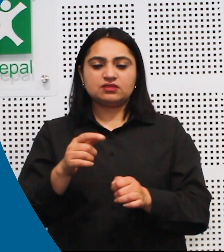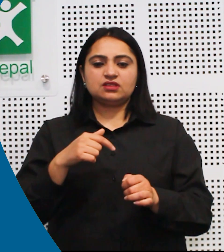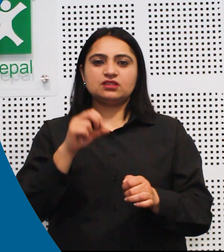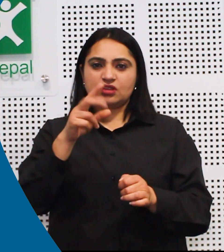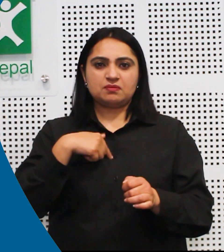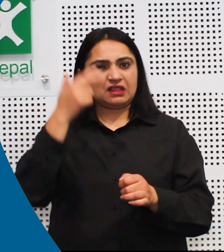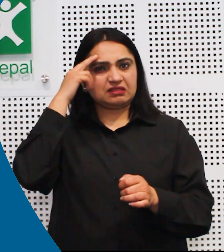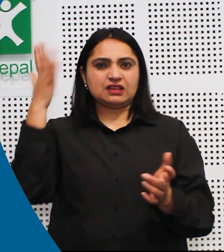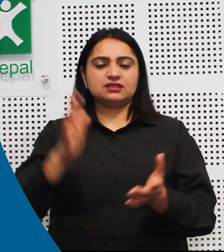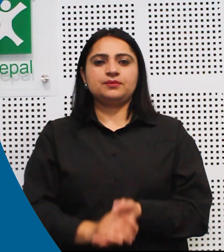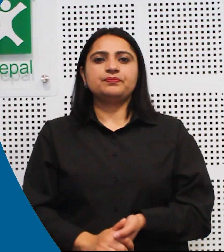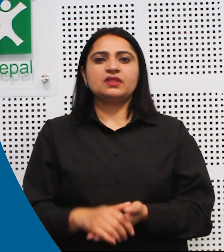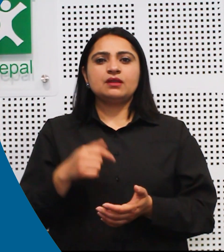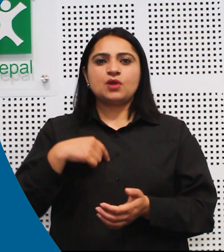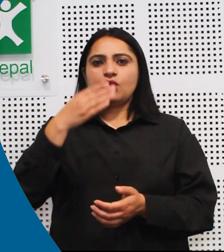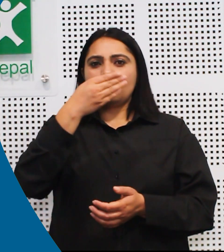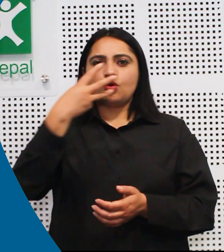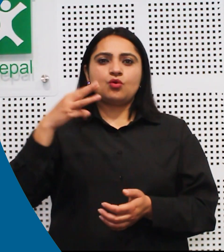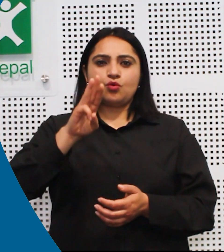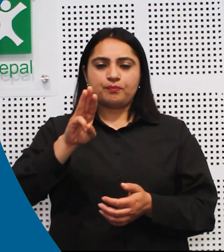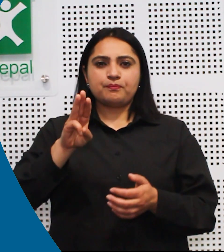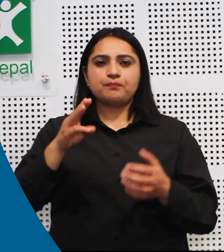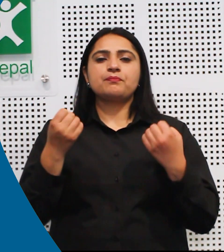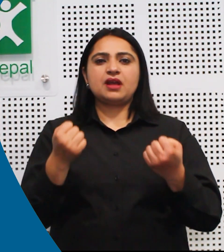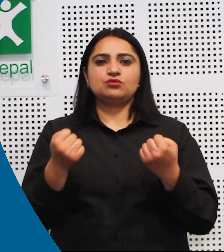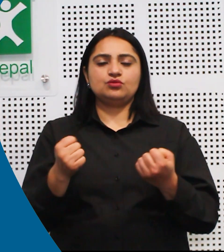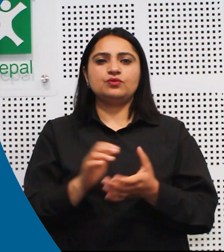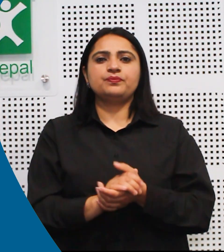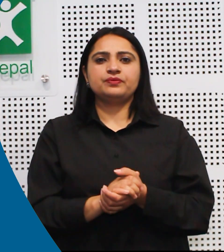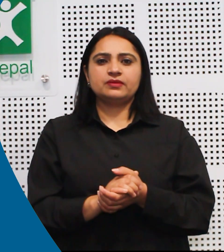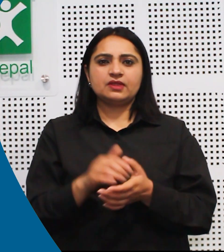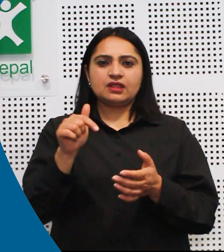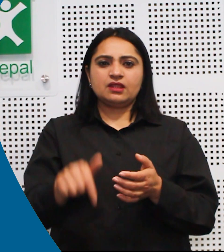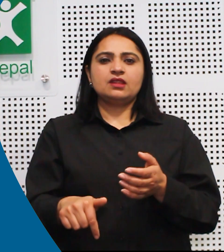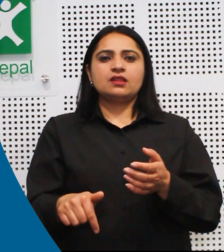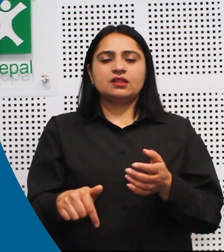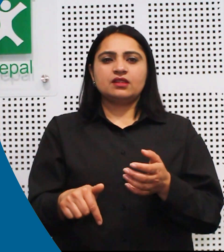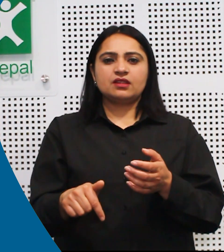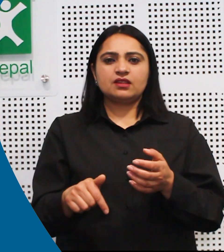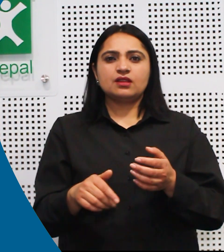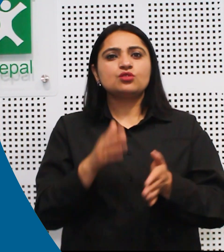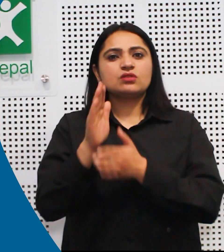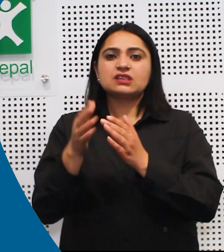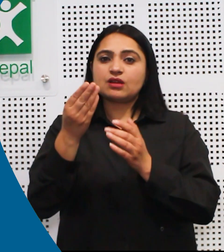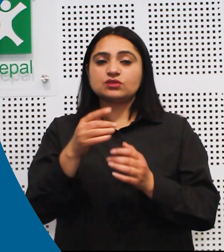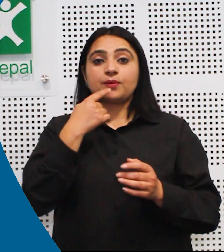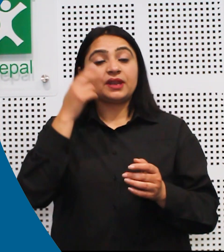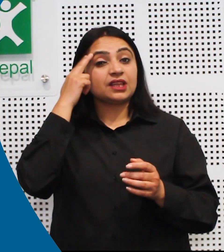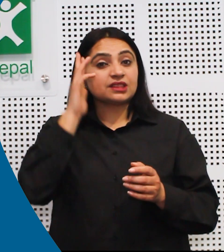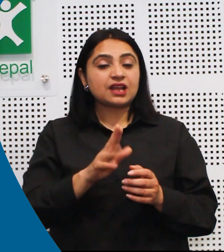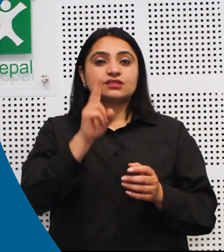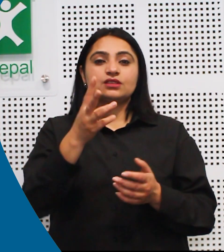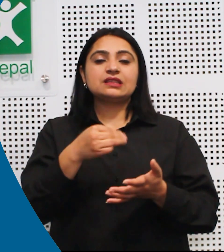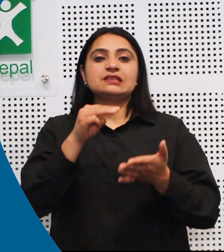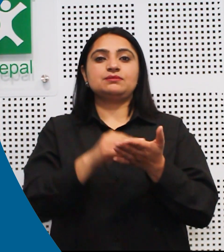त्यति थाहा छैन। म हुमबहादुर बौडेल, तानापा 8 मदन पोखरा। बजेट निर्माणको काम चाहिँ 7 वटा हुन्छ भन्ने कुरा थाहा छ, त्यसमा मध्ये पनि